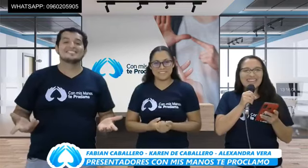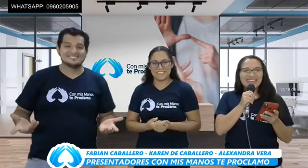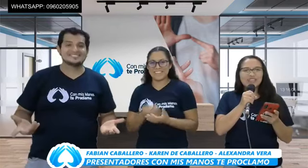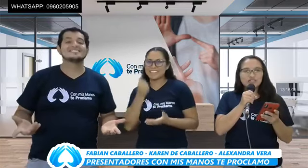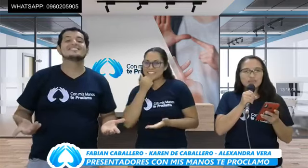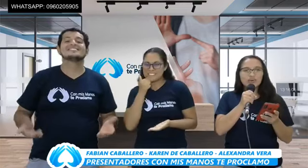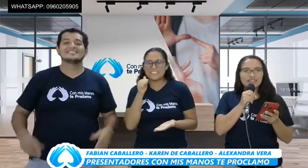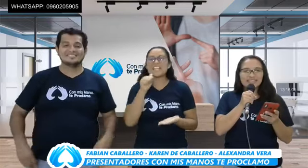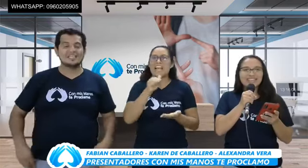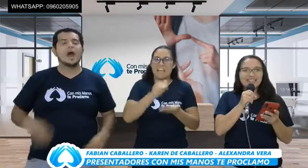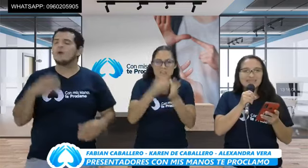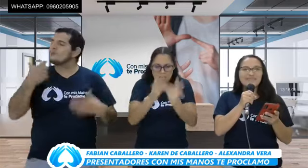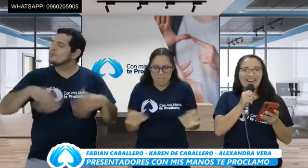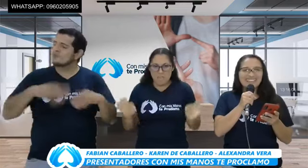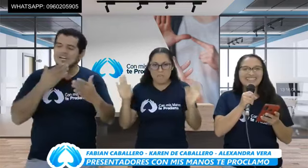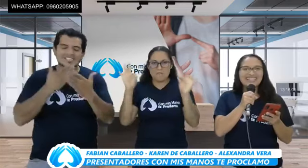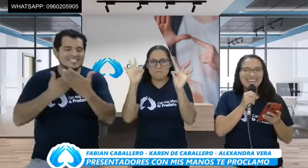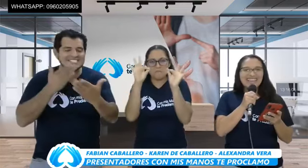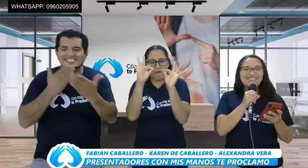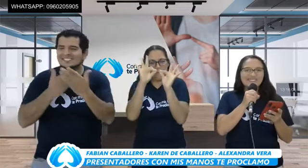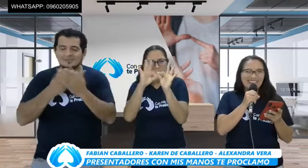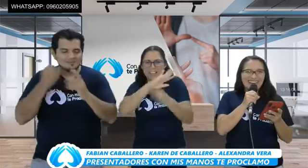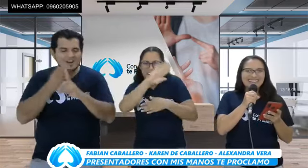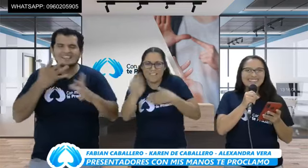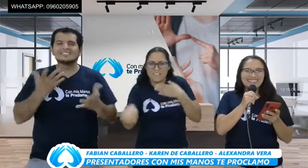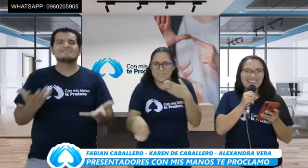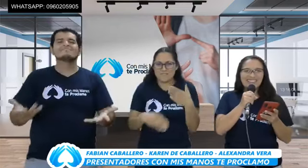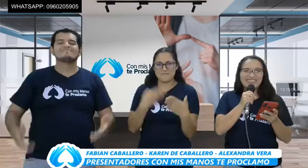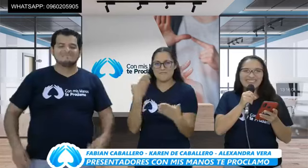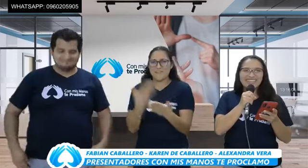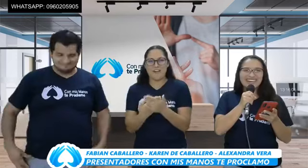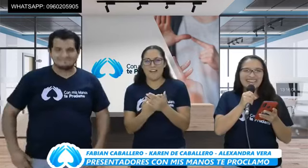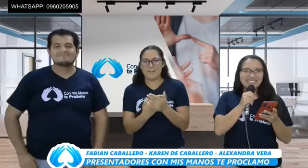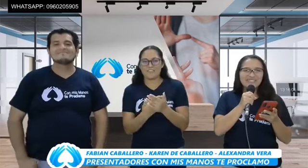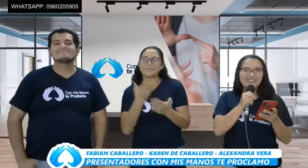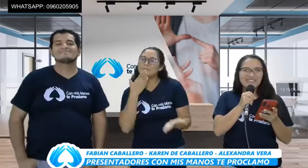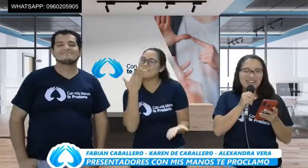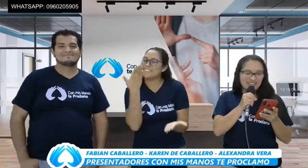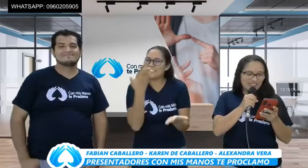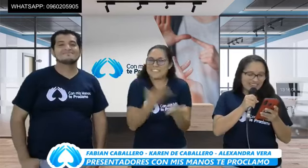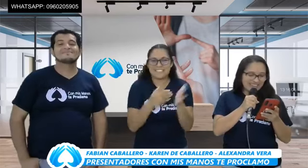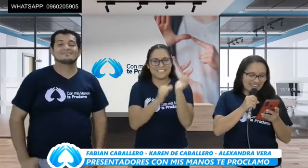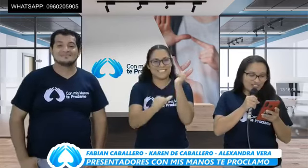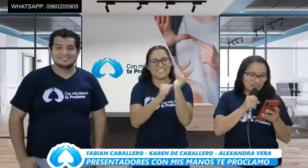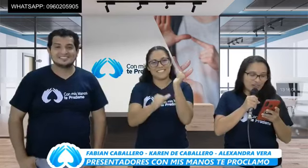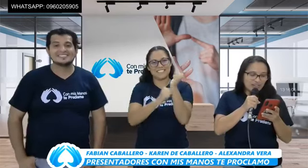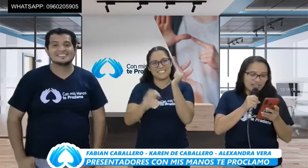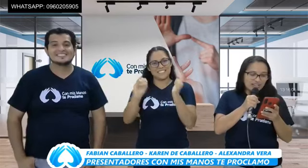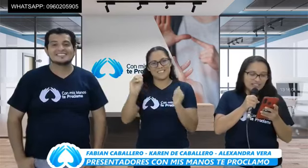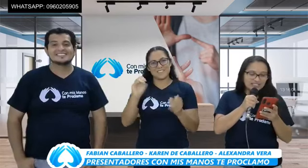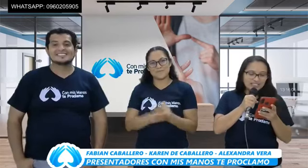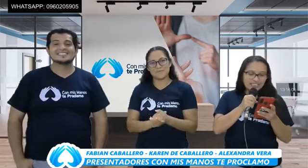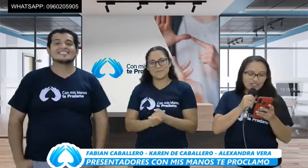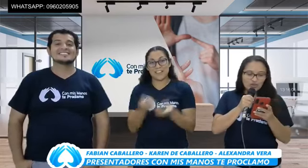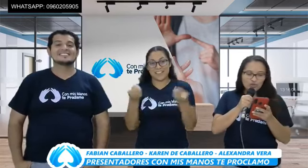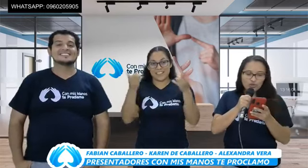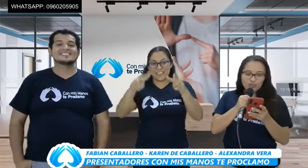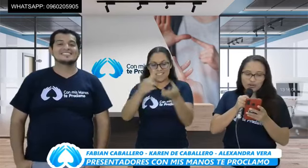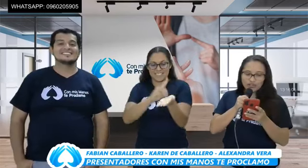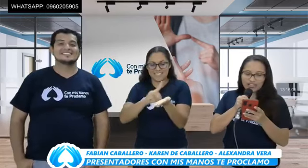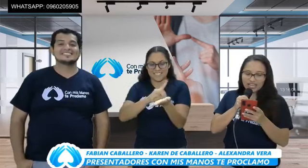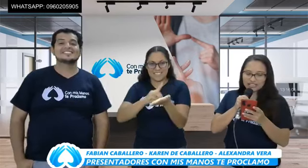Muy bien, eso es importante, que impacte, amén. Gracias, mi hermano Fernando.